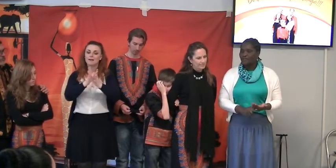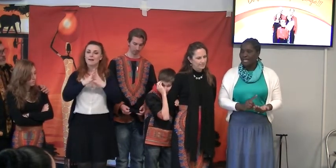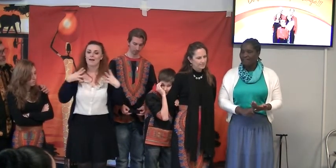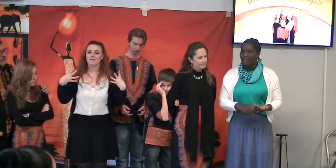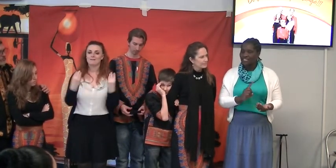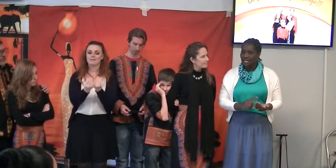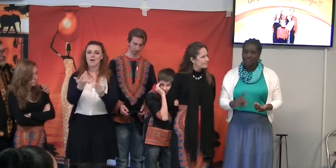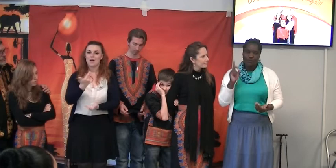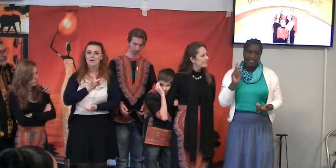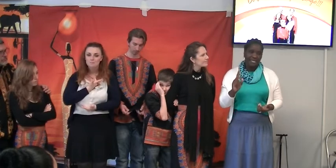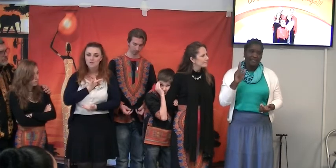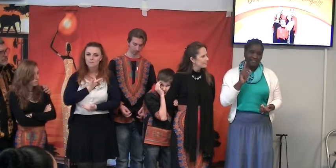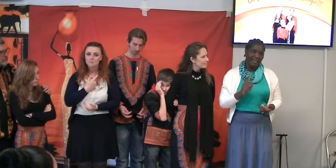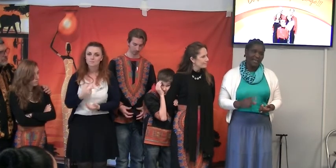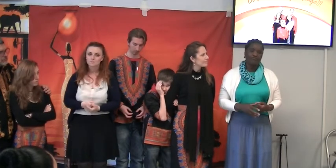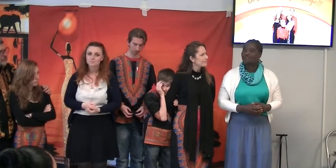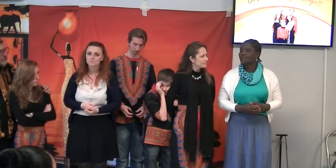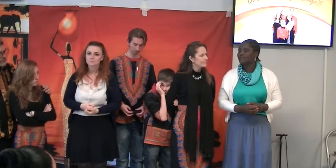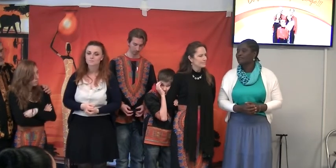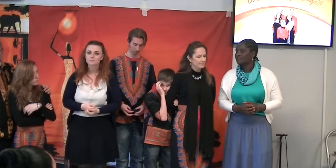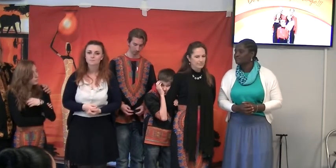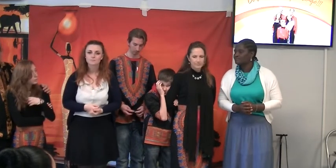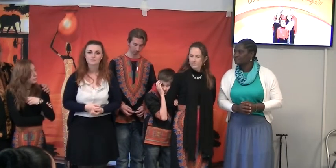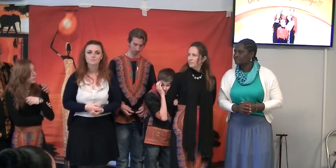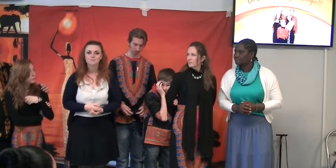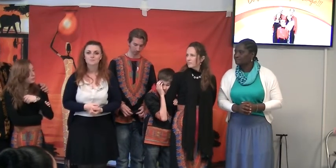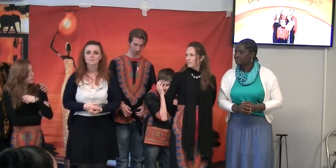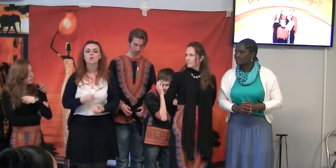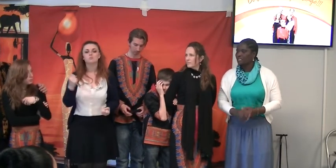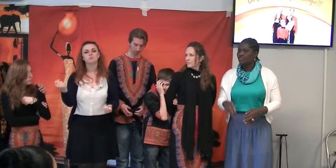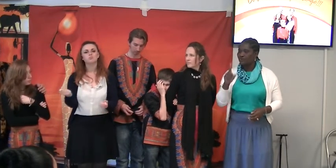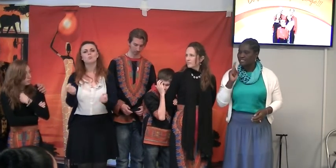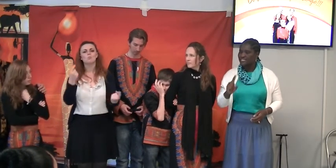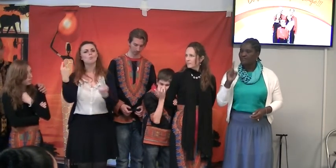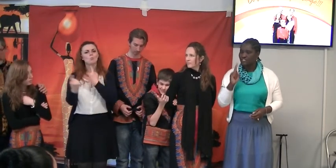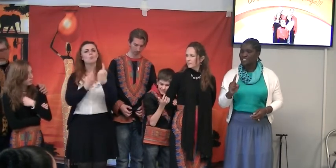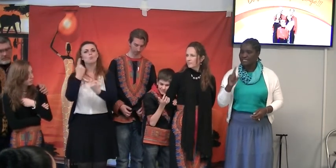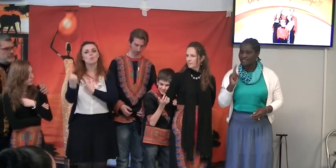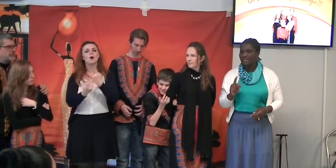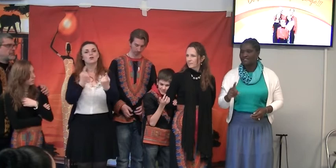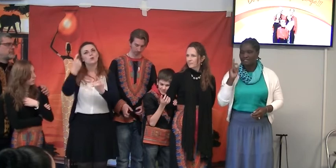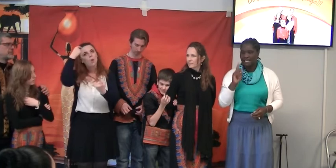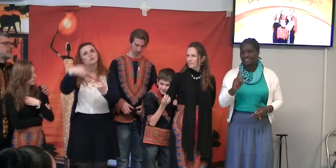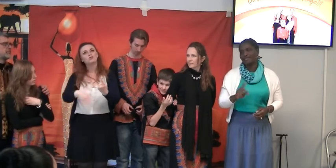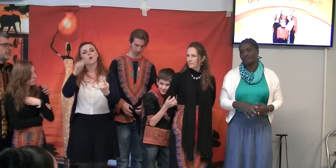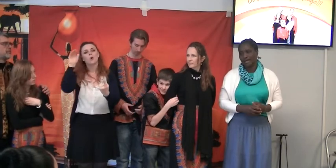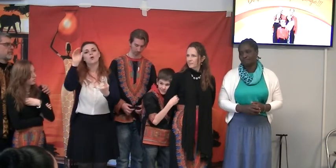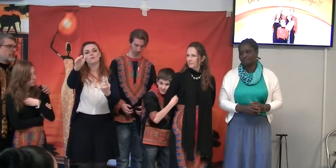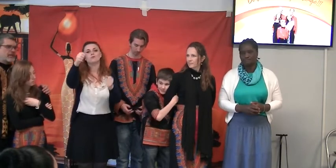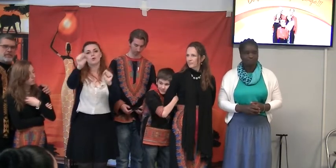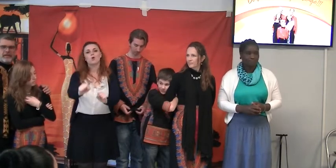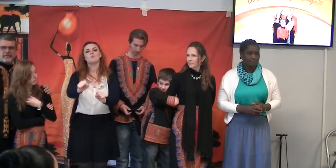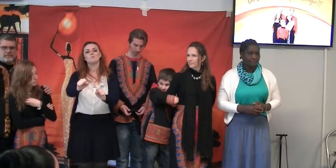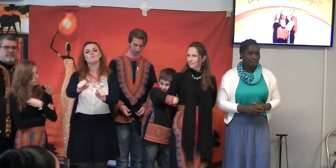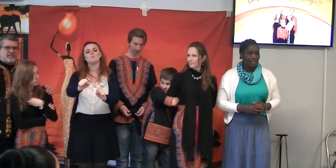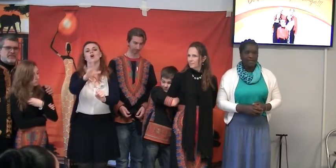Someone will have a chance one day in their life. C'è qualcuno che avrà la possibilità una volta to receive Jesus Christ as their Savior.